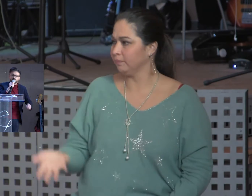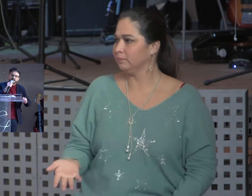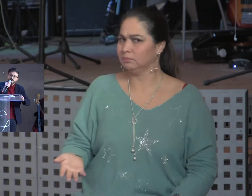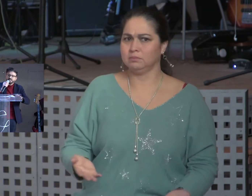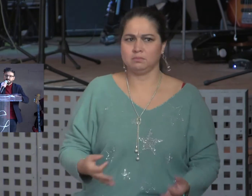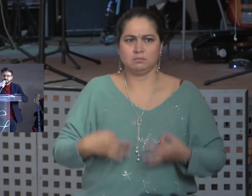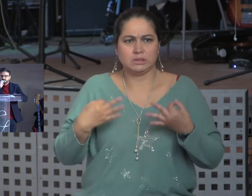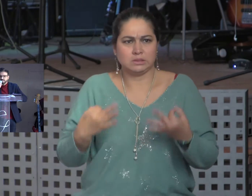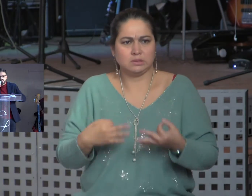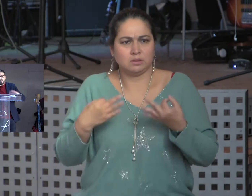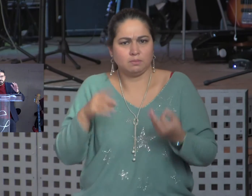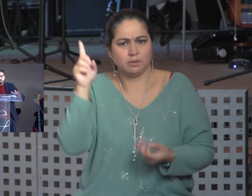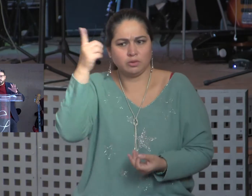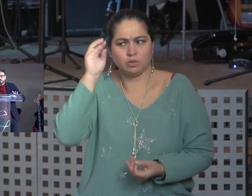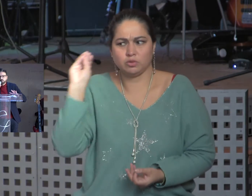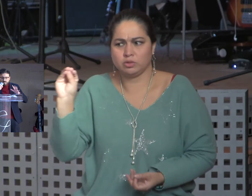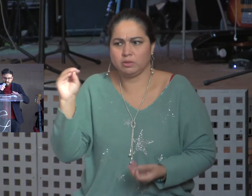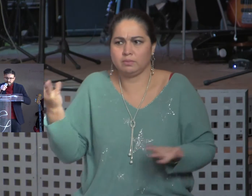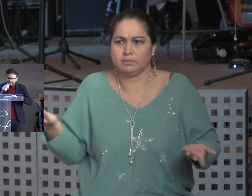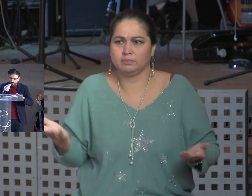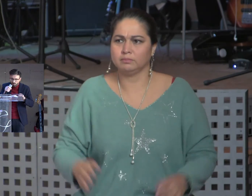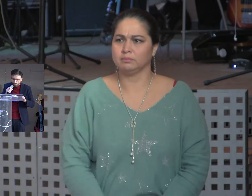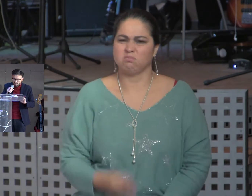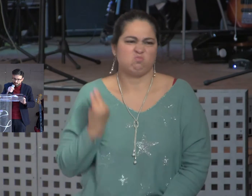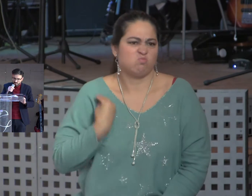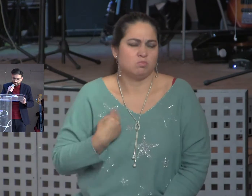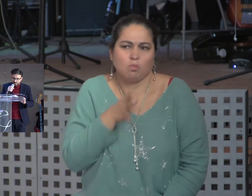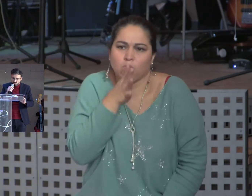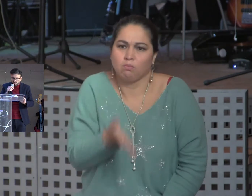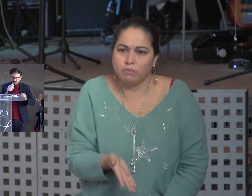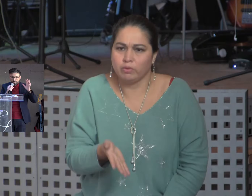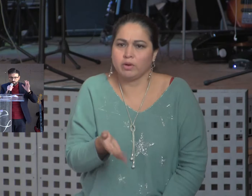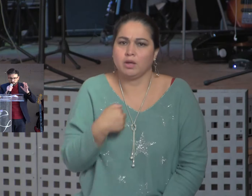¿Y por qué? Es la tercera duda que tengo.